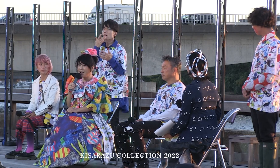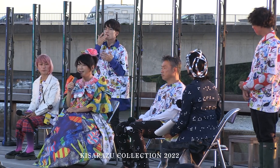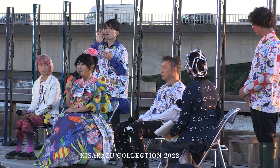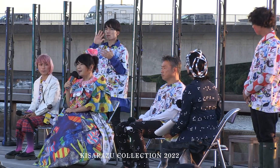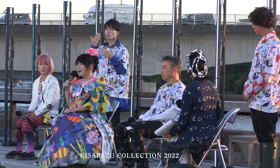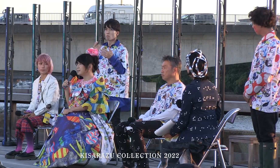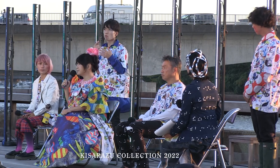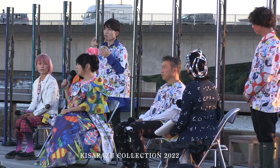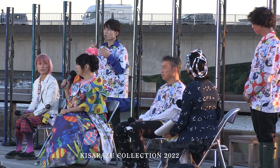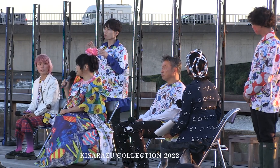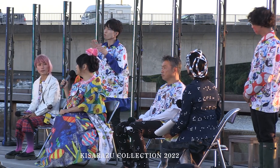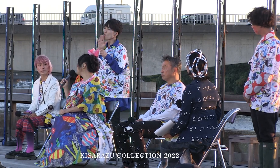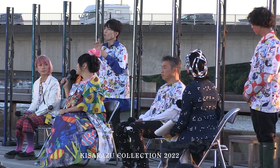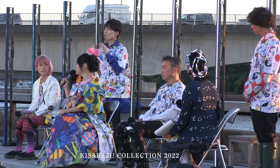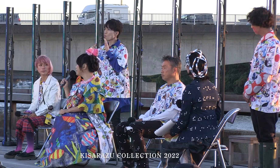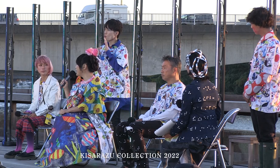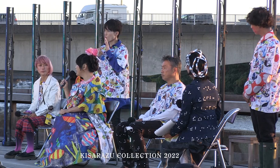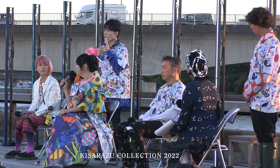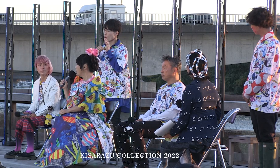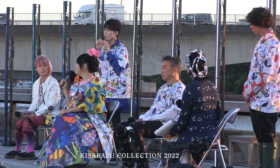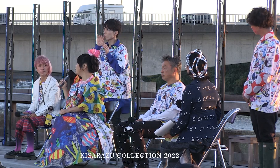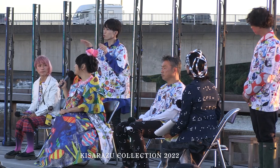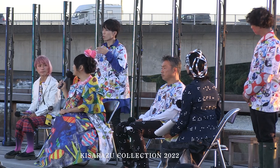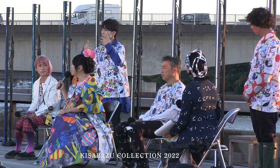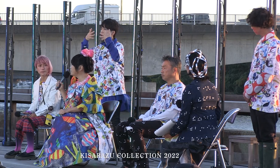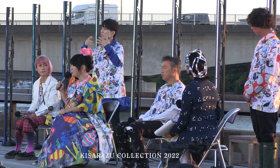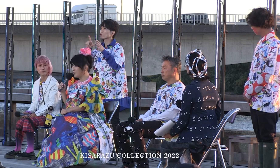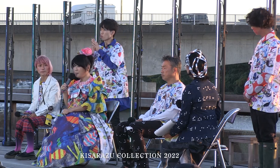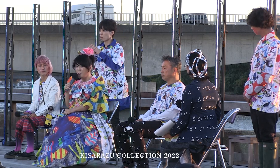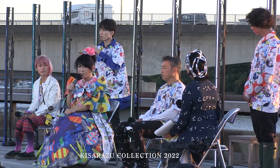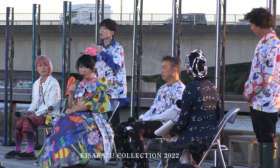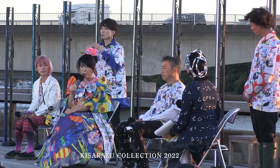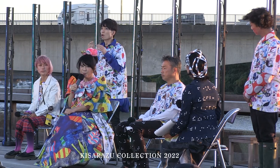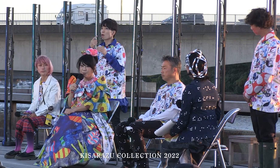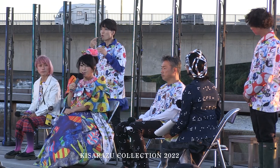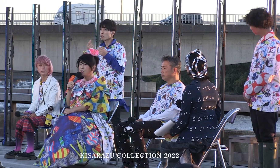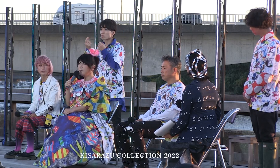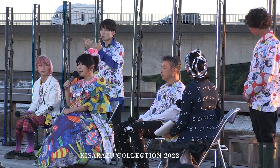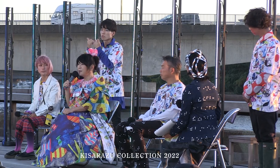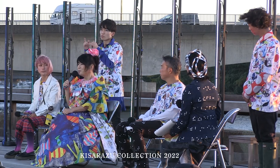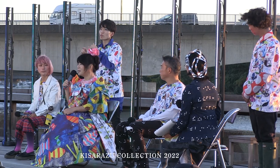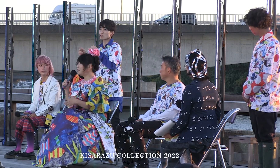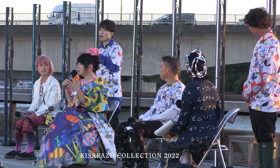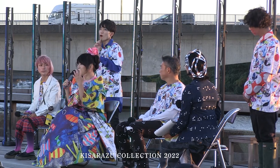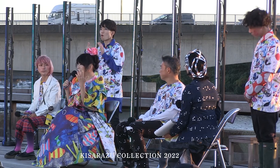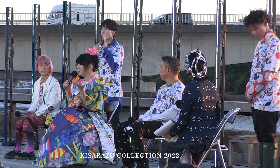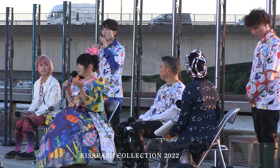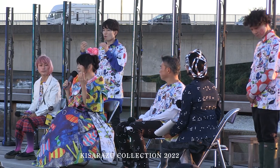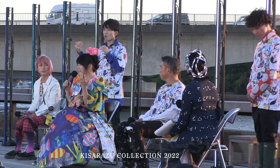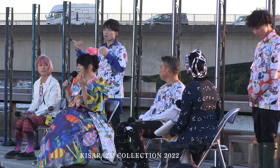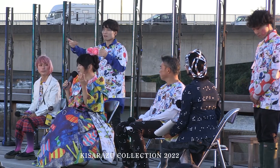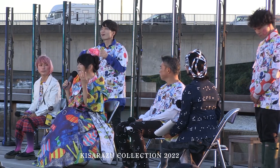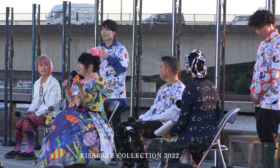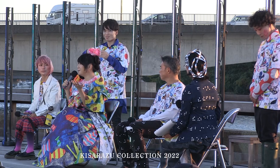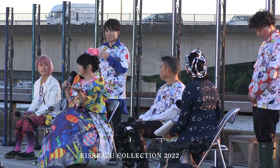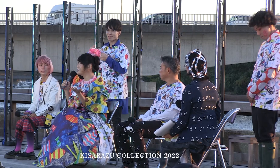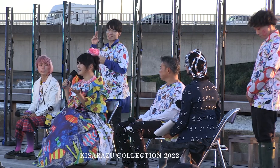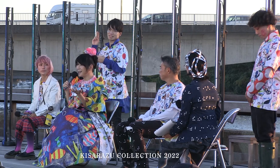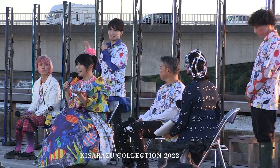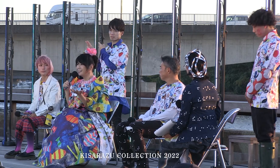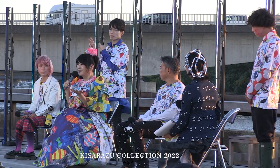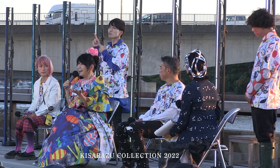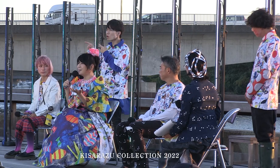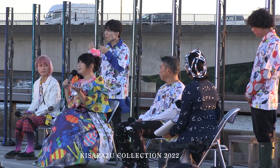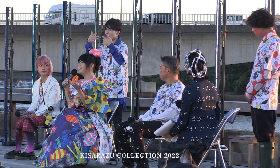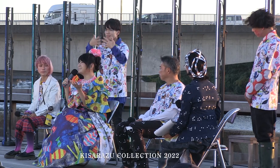言うから私と同じ人たちは本名を聞かれるって言われるんですよ。それはテレビを出てる皆あの見てる皆さ